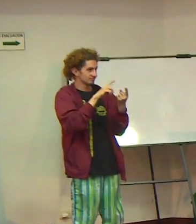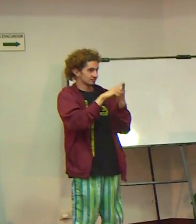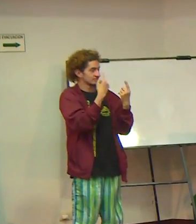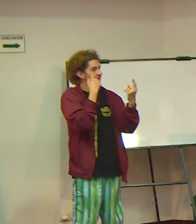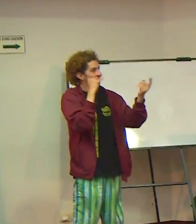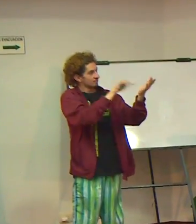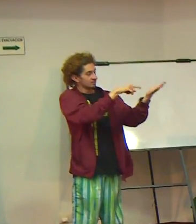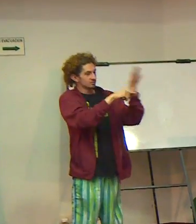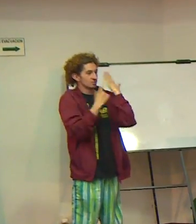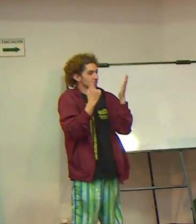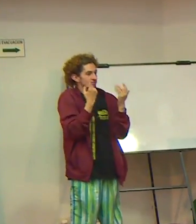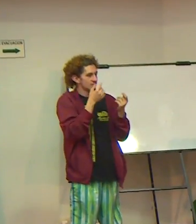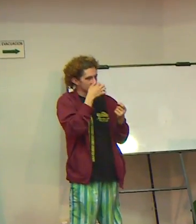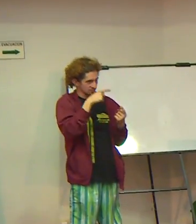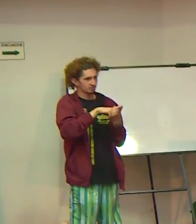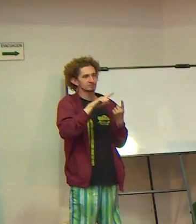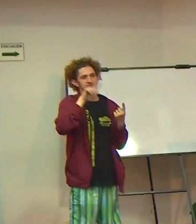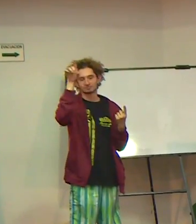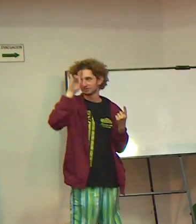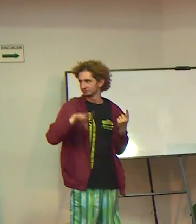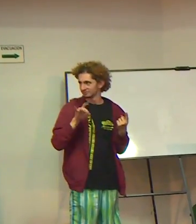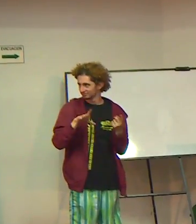con lo educativo, lo político.